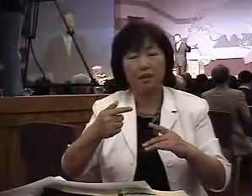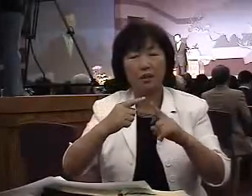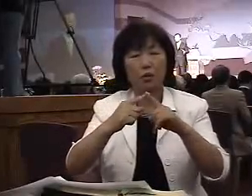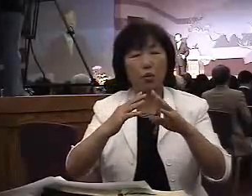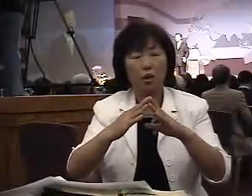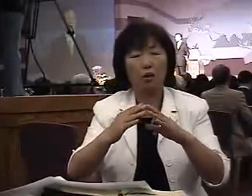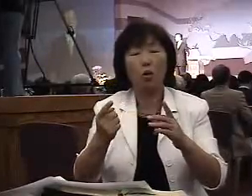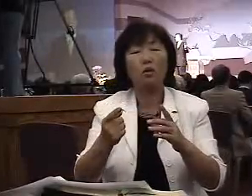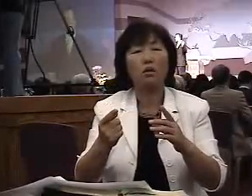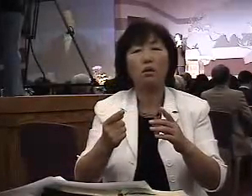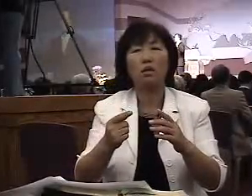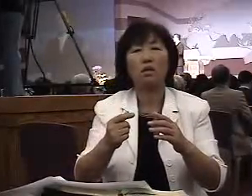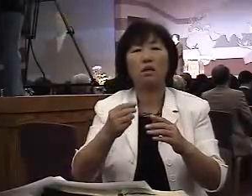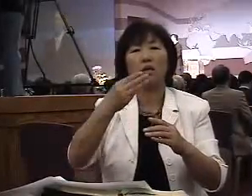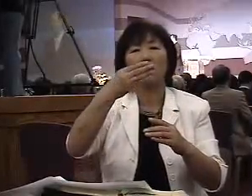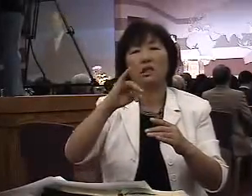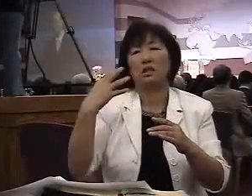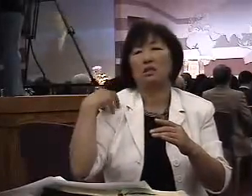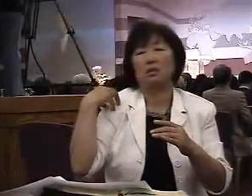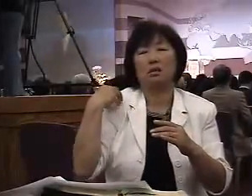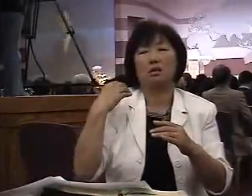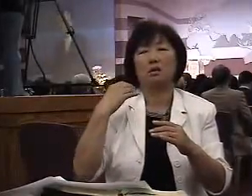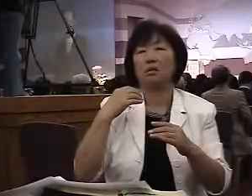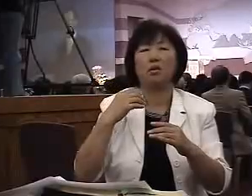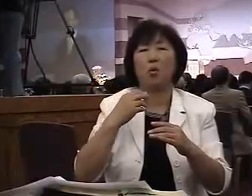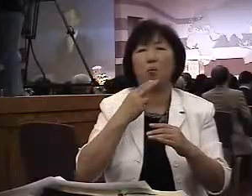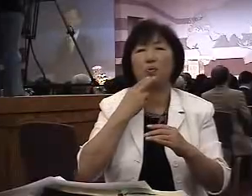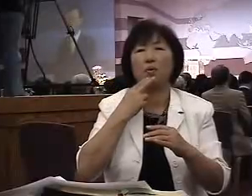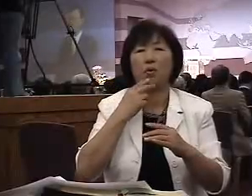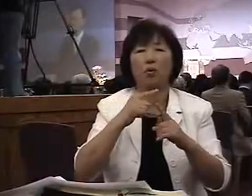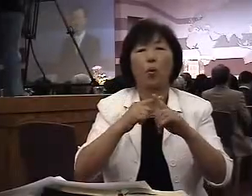주고 있어요. 없어요. 우리 같은 교회도 못 찾습니다.